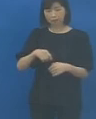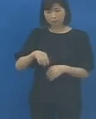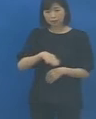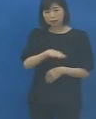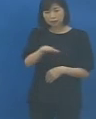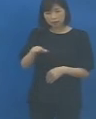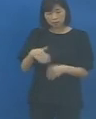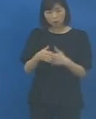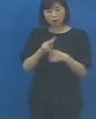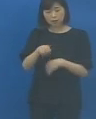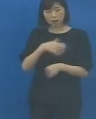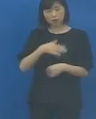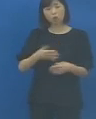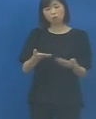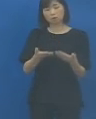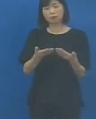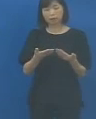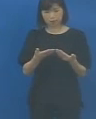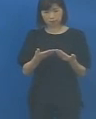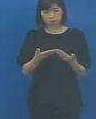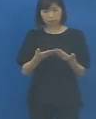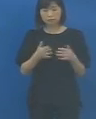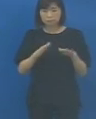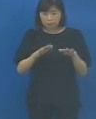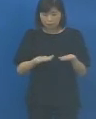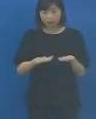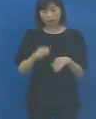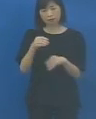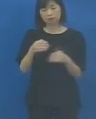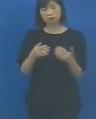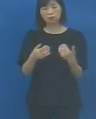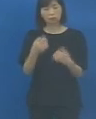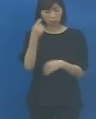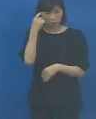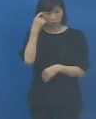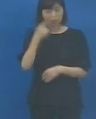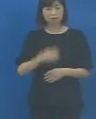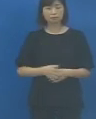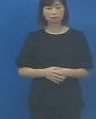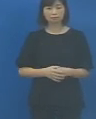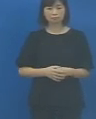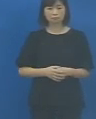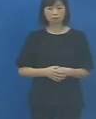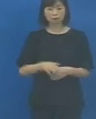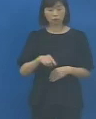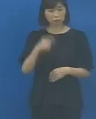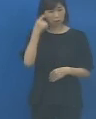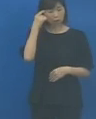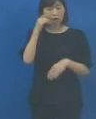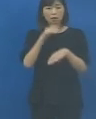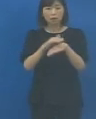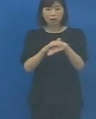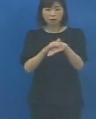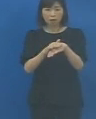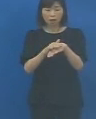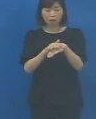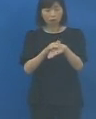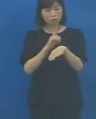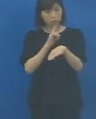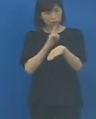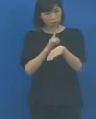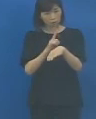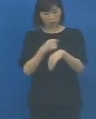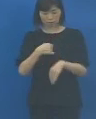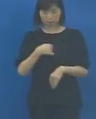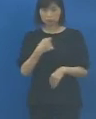そういうタイミングに今入ったというふうに思います。そういう観点で申し上げますと、私